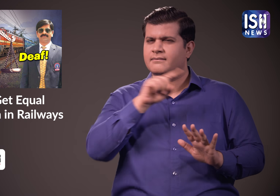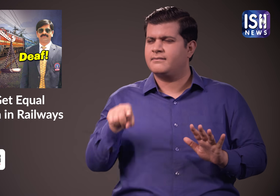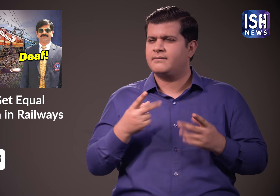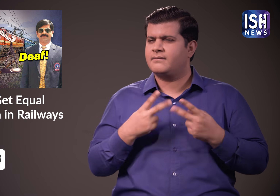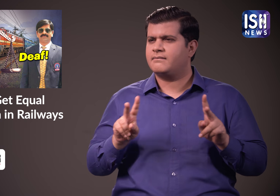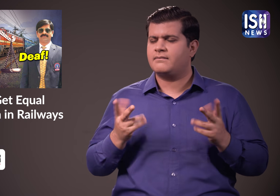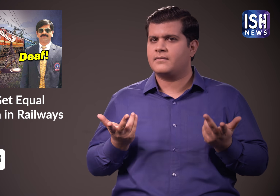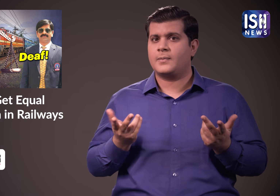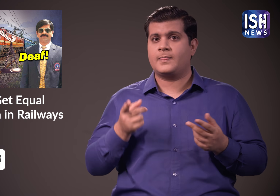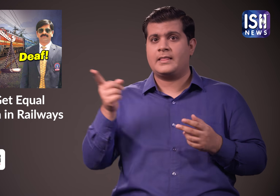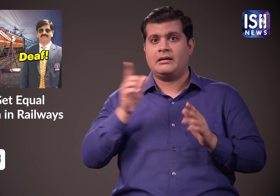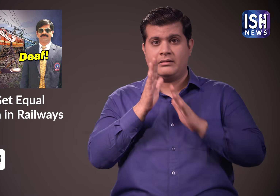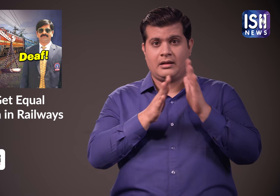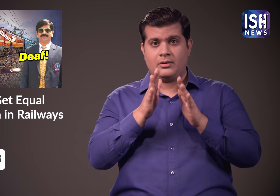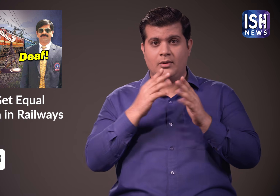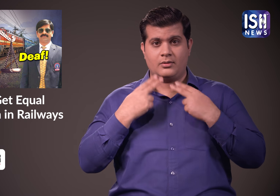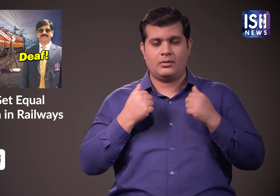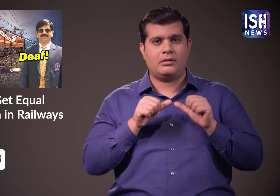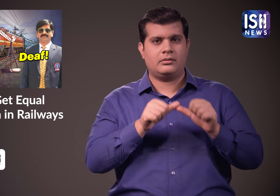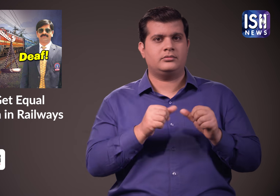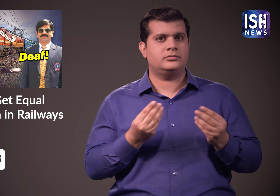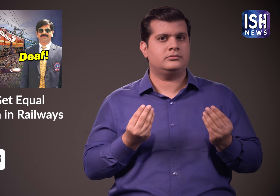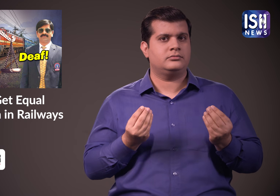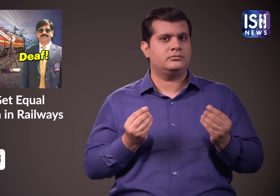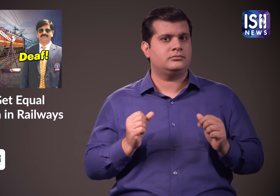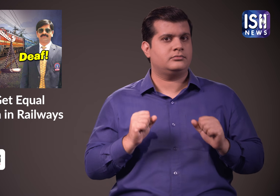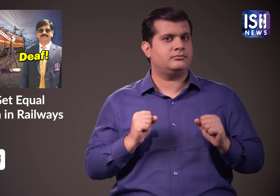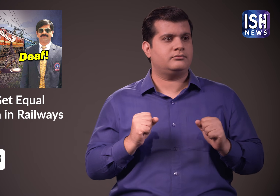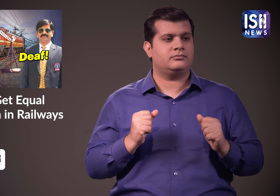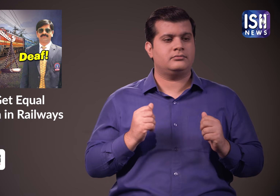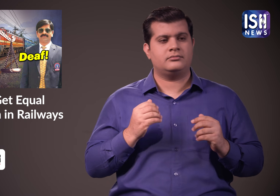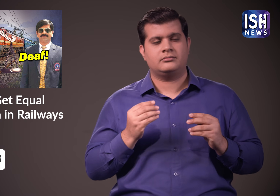अधिनियम में अलग-अलग उल्लेक किया गया है इसका रेल्वे के पास कोई जवाब नहीं था